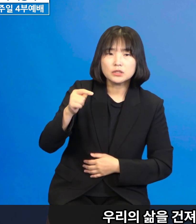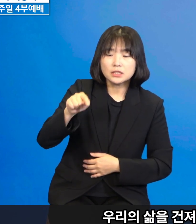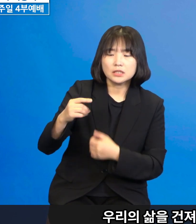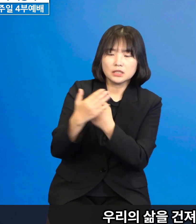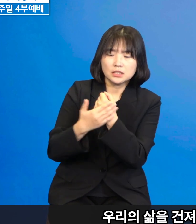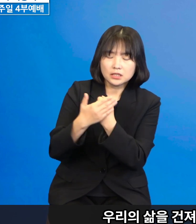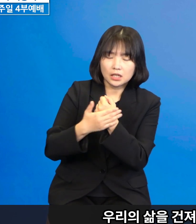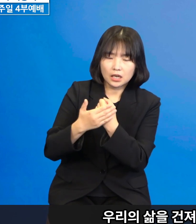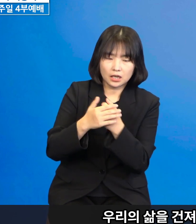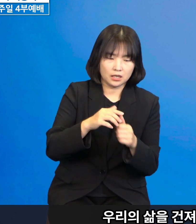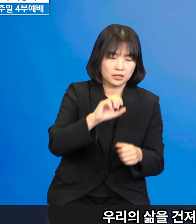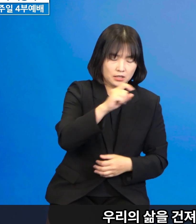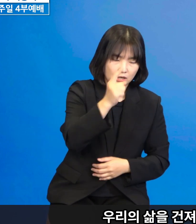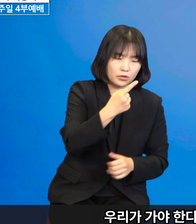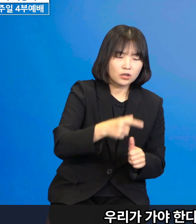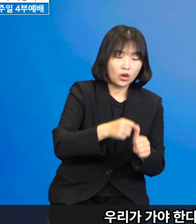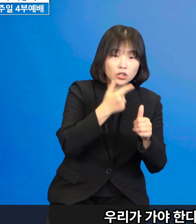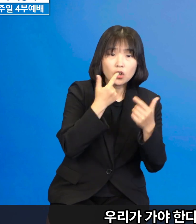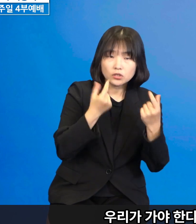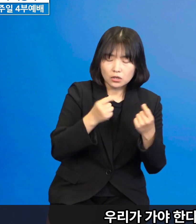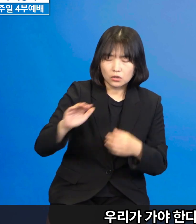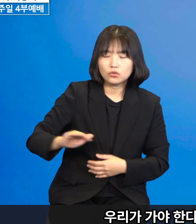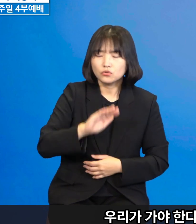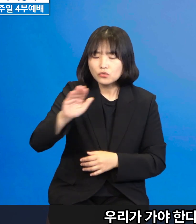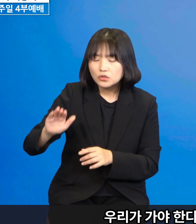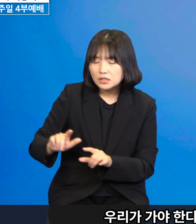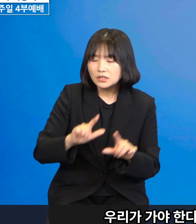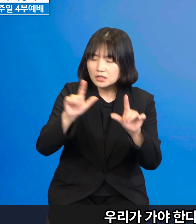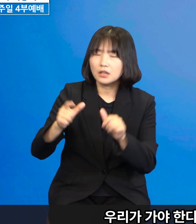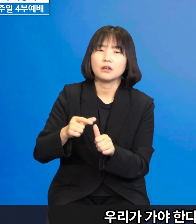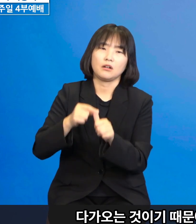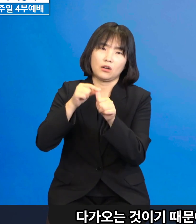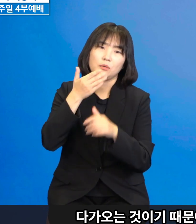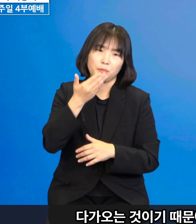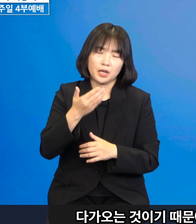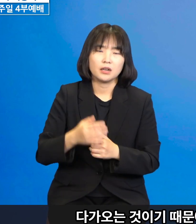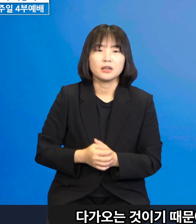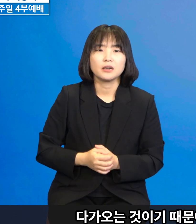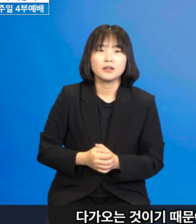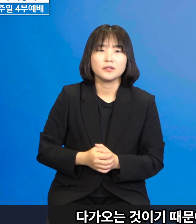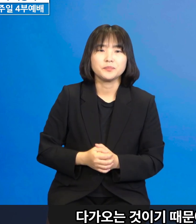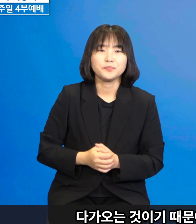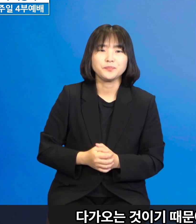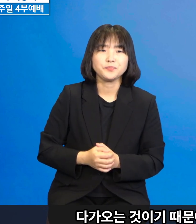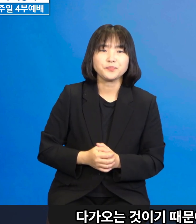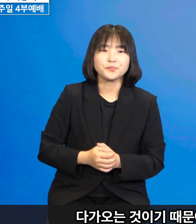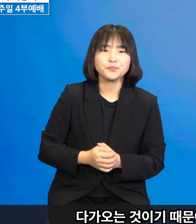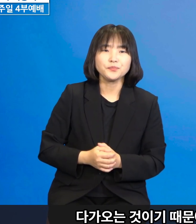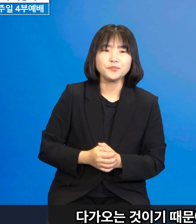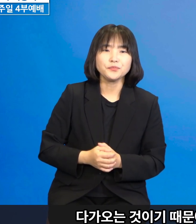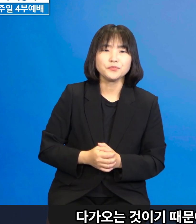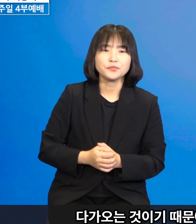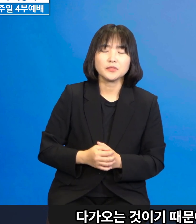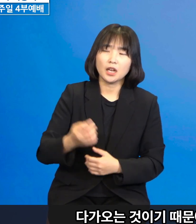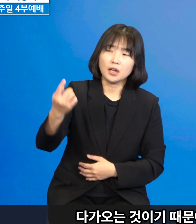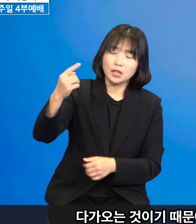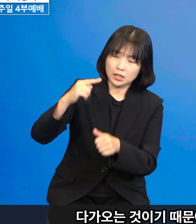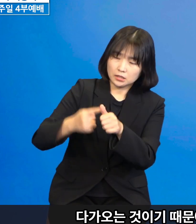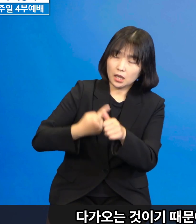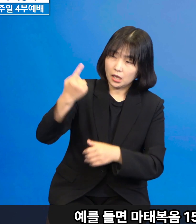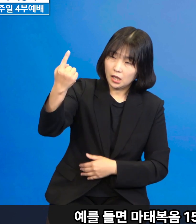건져 주신다고 하는 거예요. 우리가 가야 한다면 이것은 공로이지만 다가오는 것이기 때문에 이것은 은혜입니다.